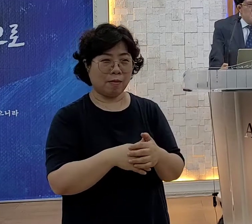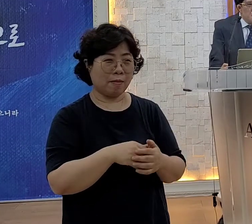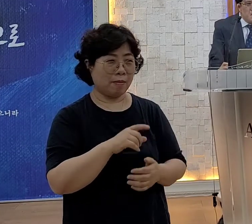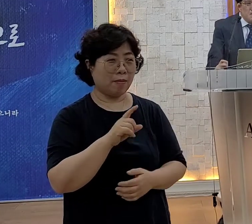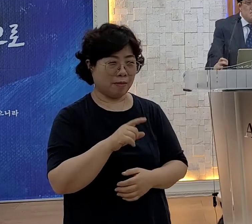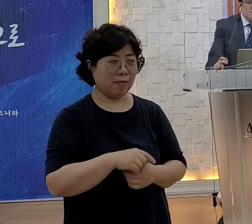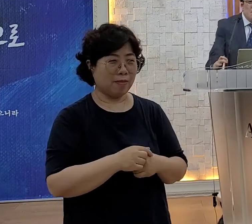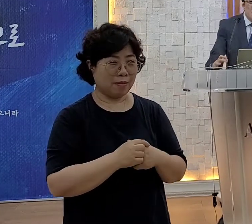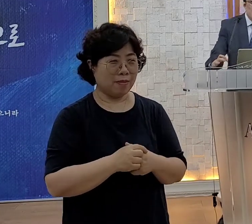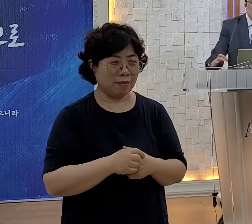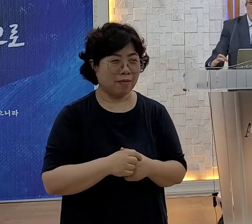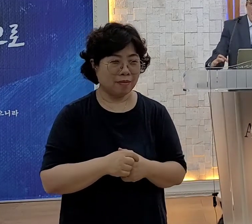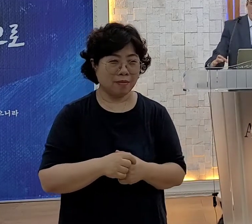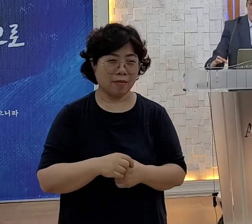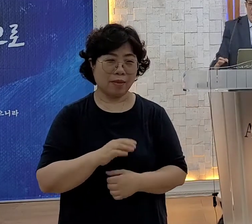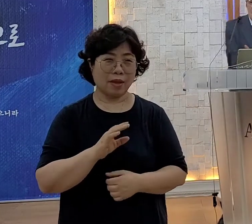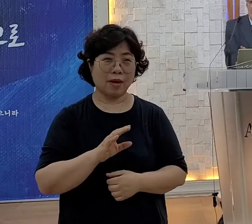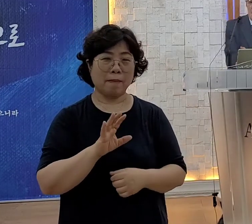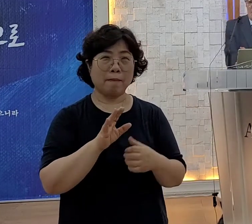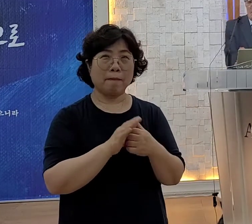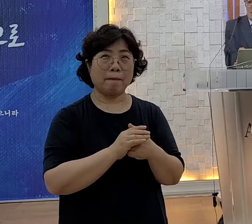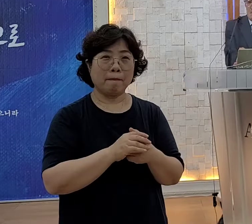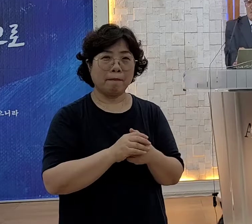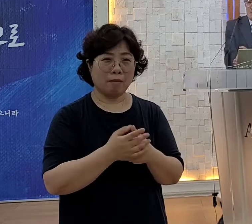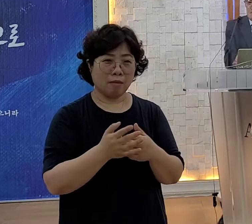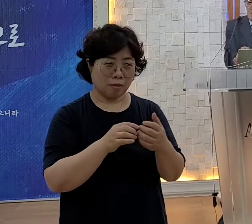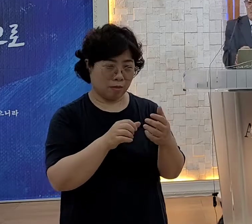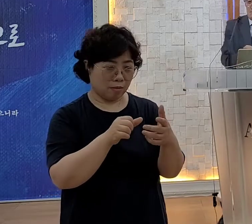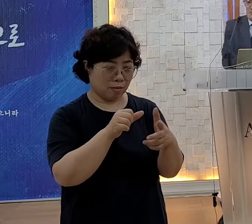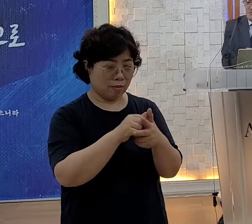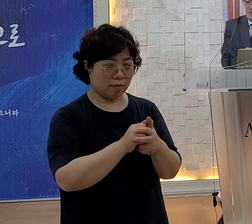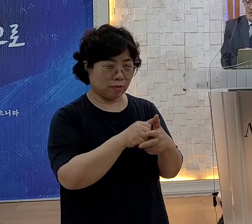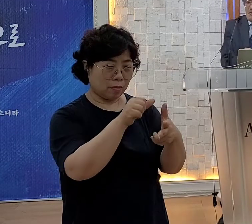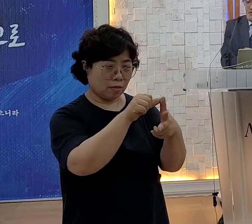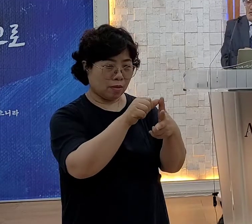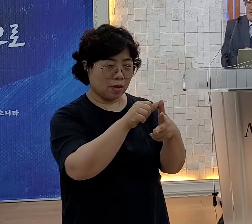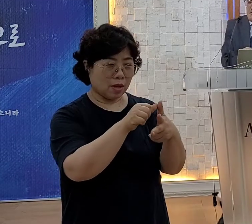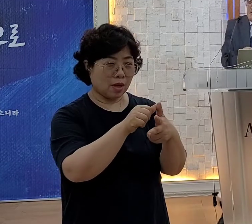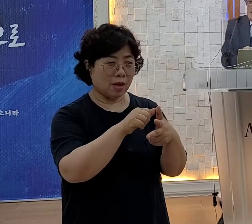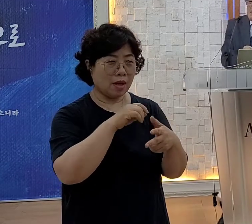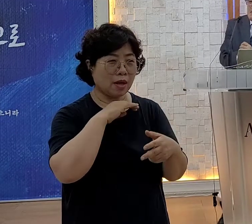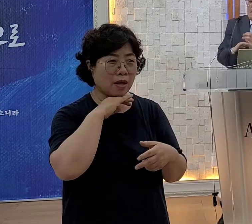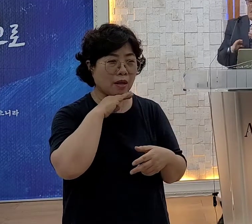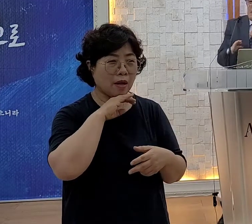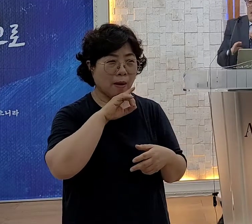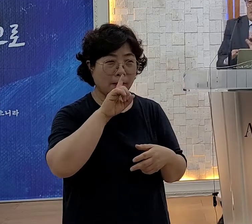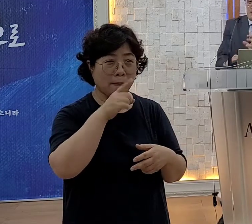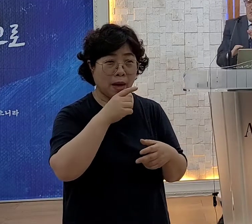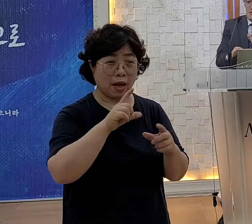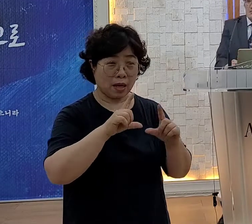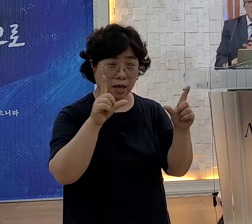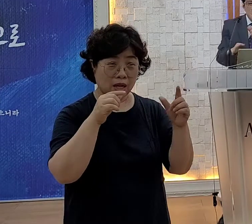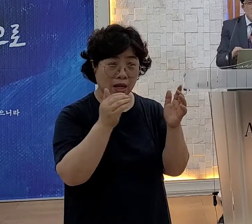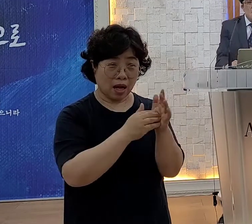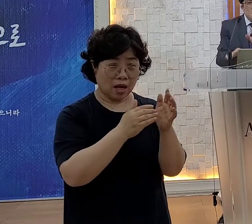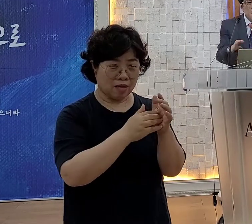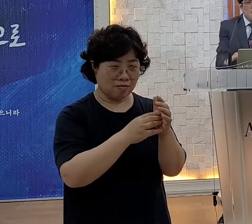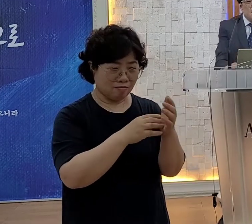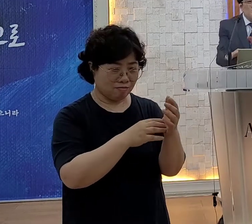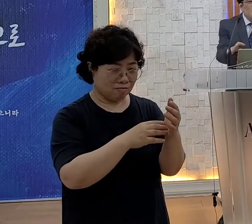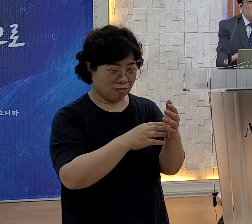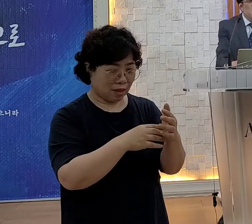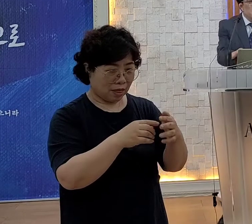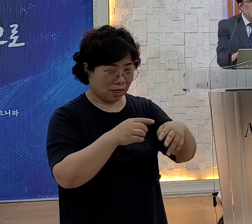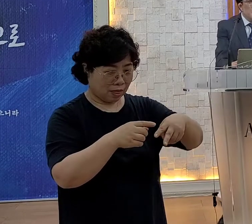두꺼웠는지. 근데 그 두꺼운 허벅지가 나중에 키로 가더라고요. 그러면서 줄어들는데 이 아이들이 막 클수록